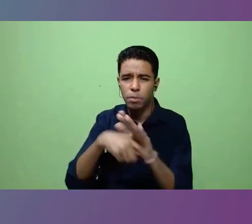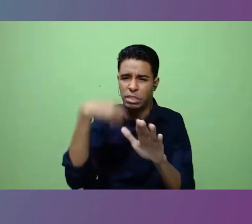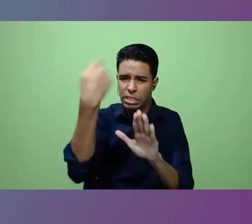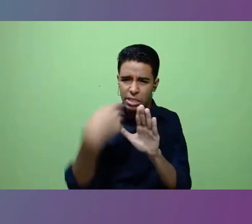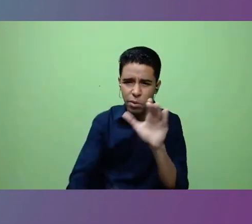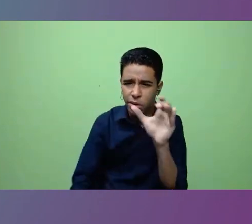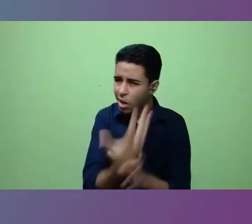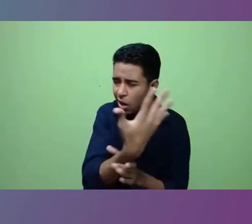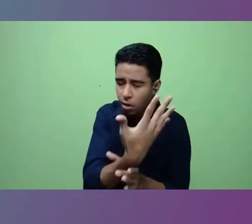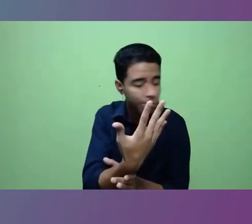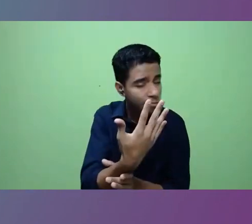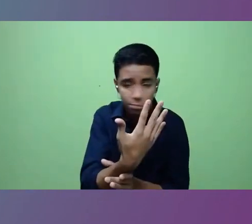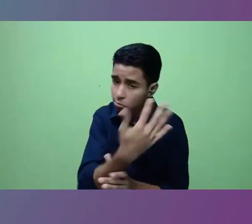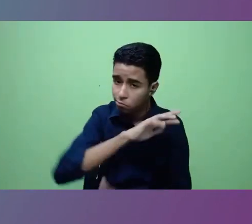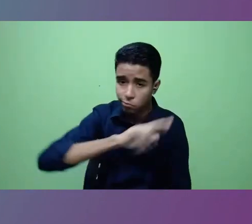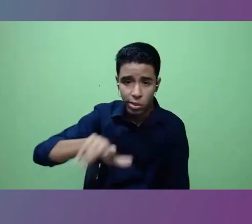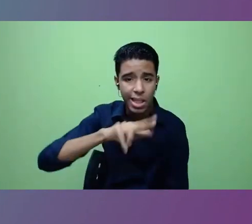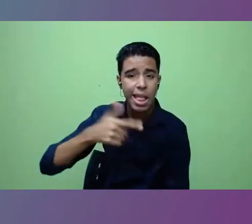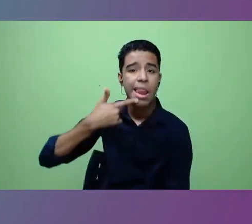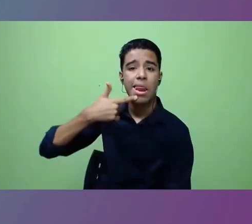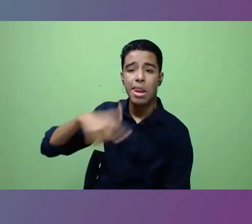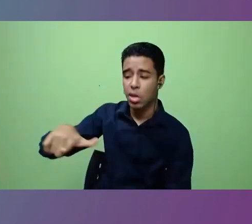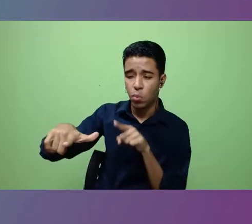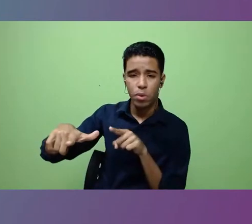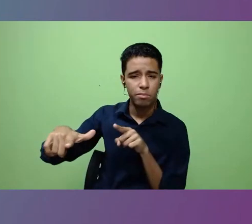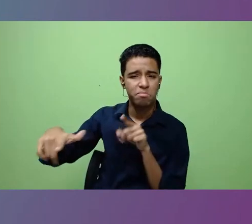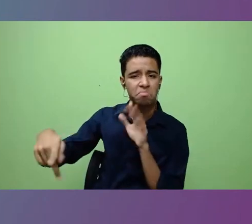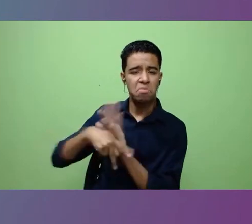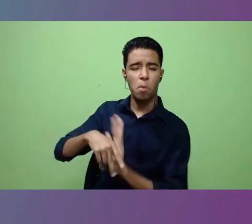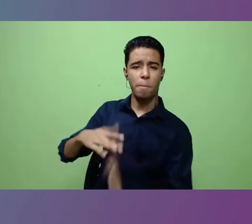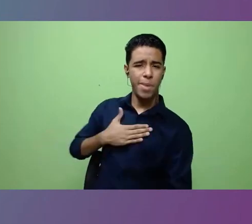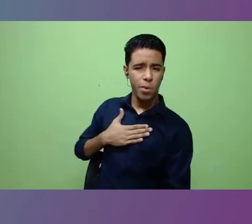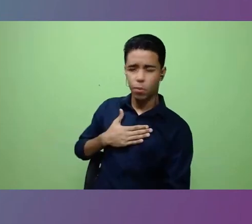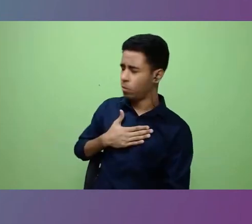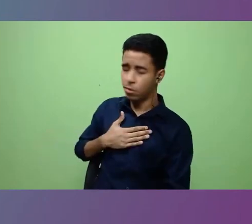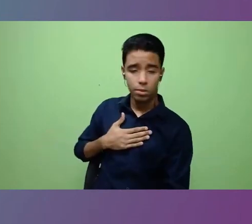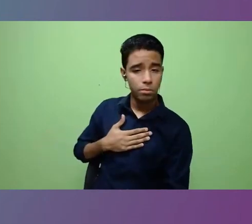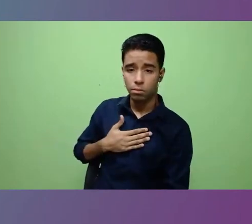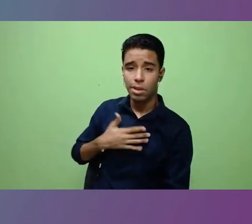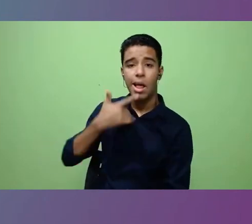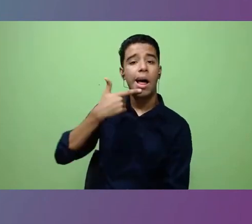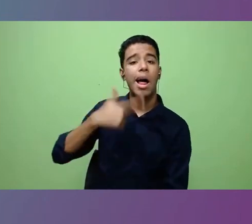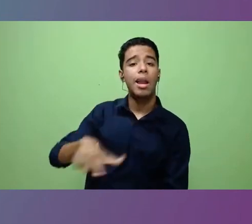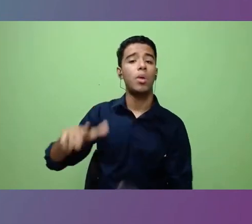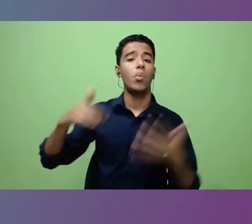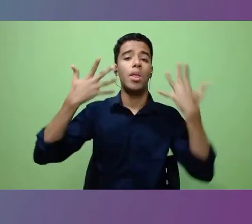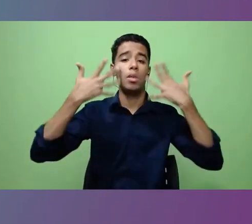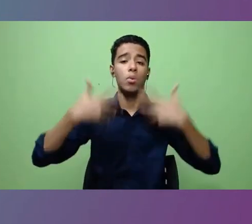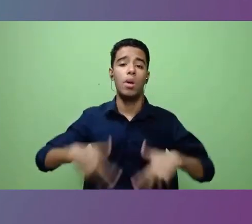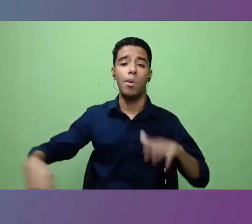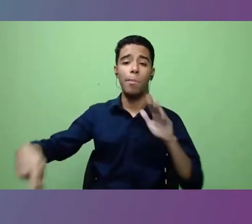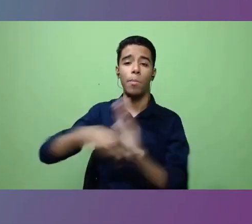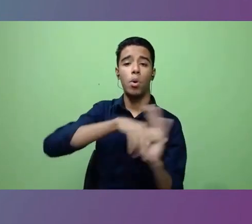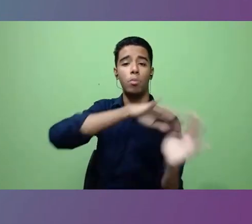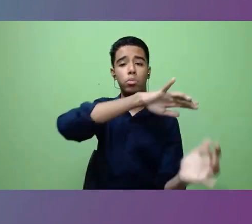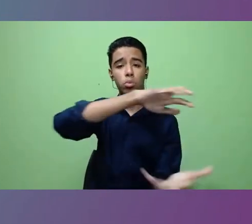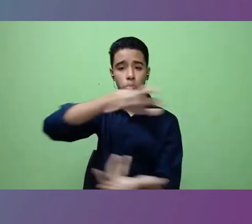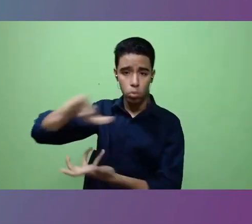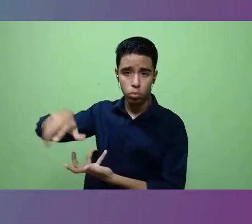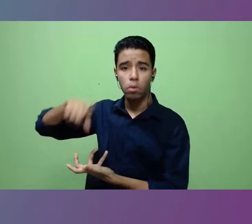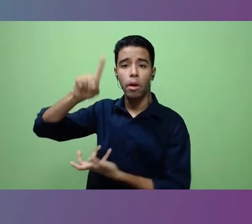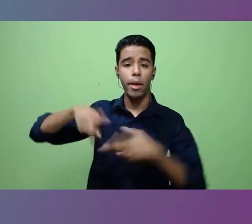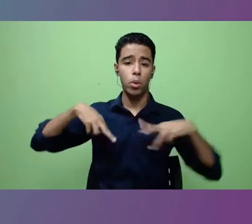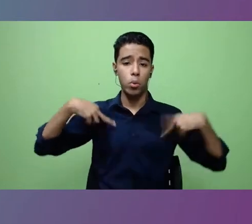da língua. O ouvinte não é dono do português. A língua é do ser humano. A língua é da humanidade. É um